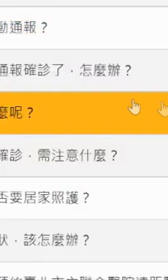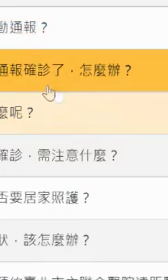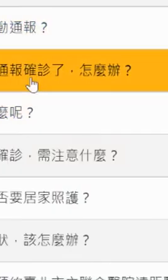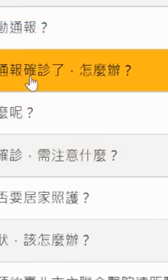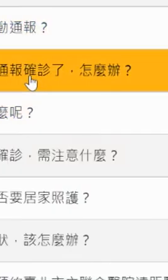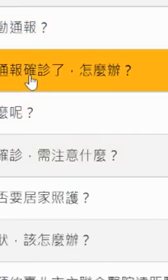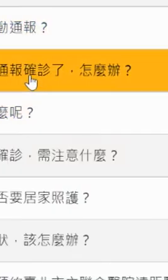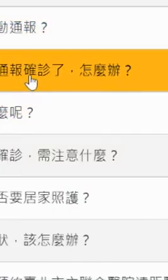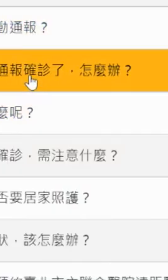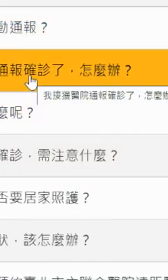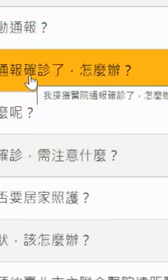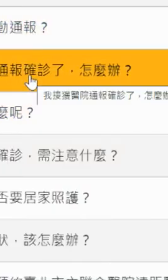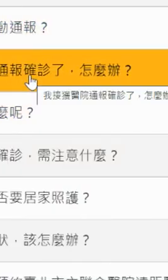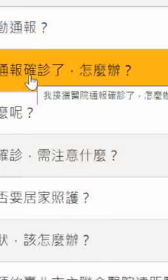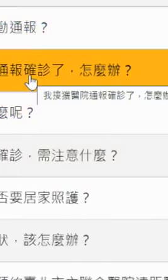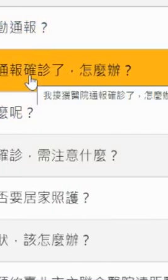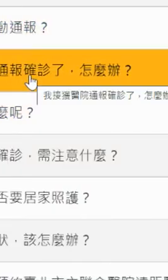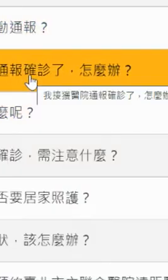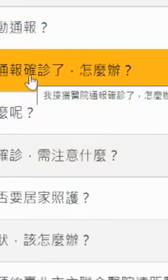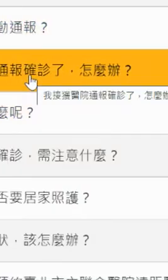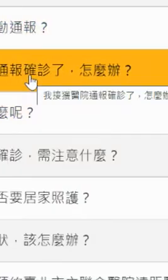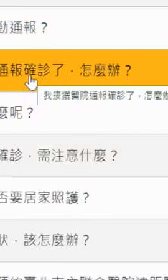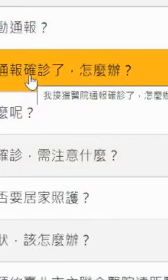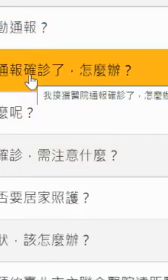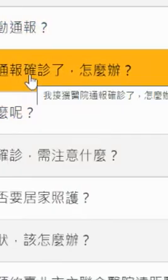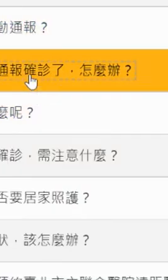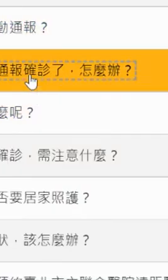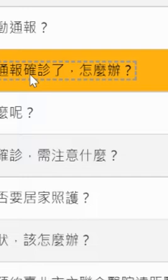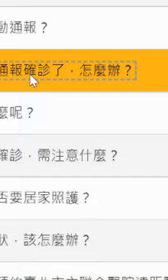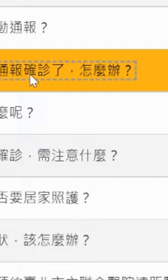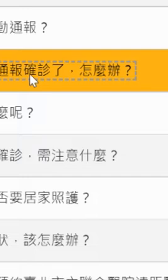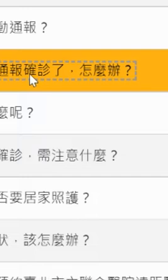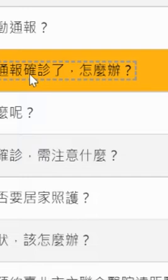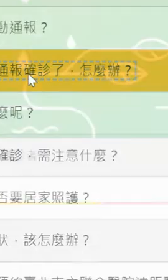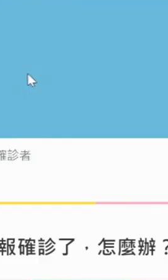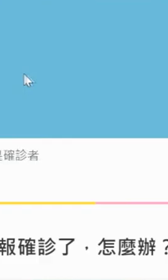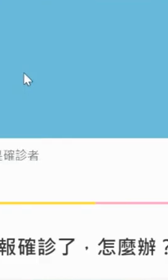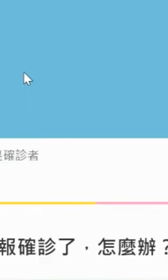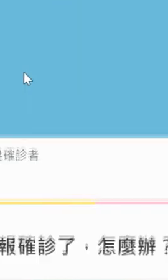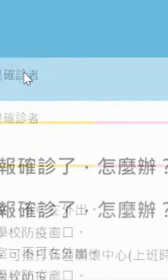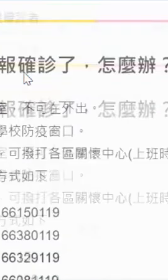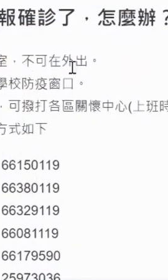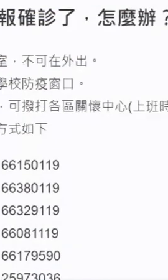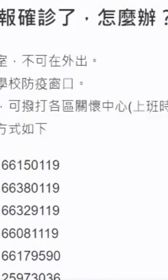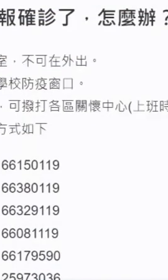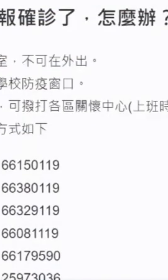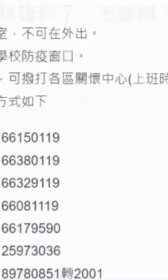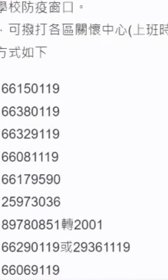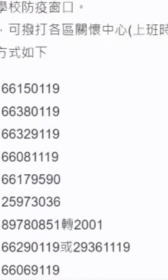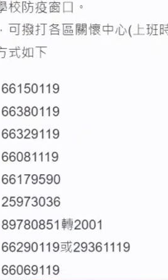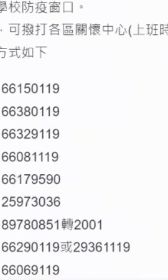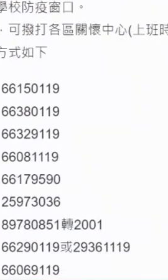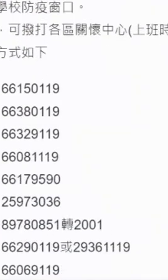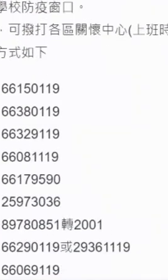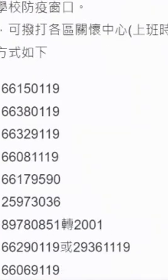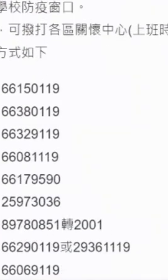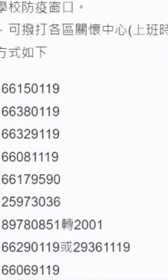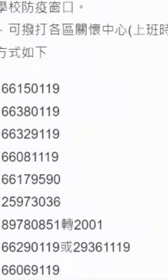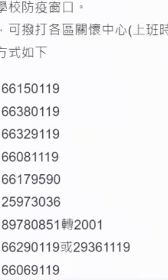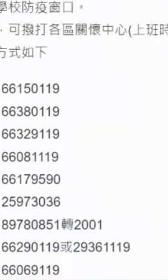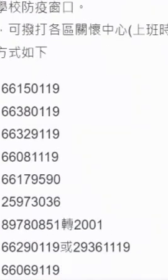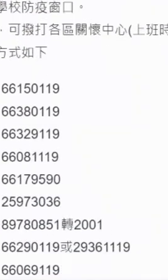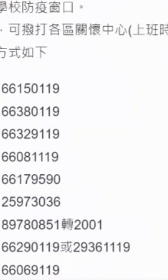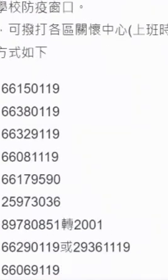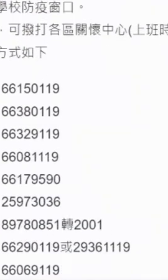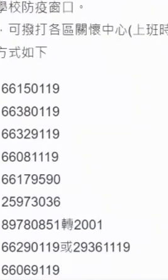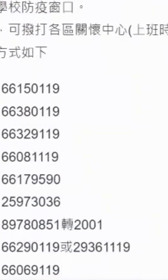站把关怀中心的电话的人力留给需要这些协助的人。那我们现在的网站上